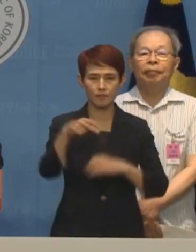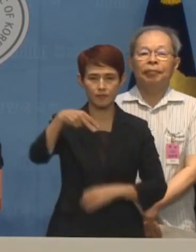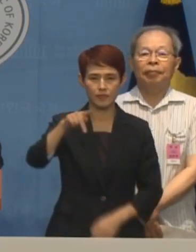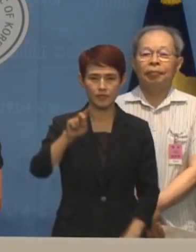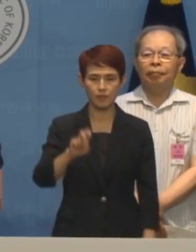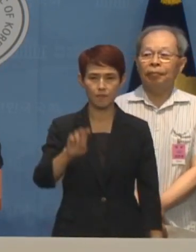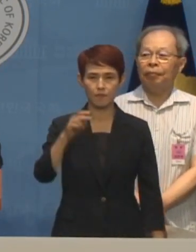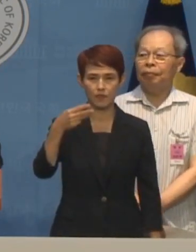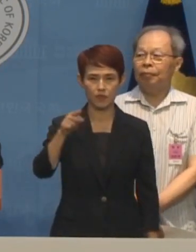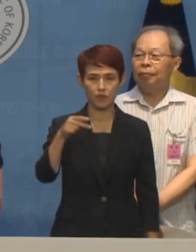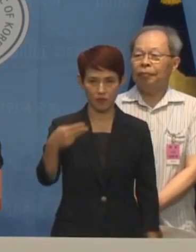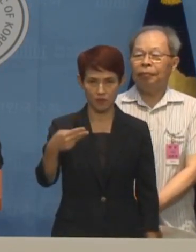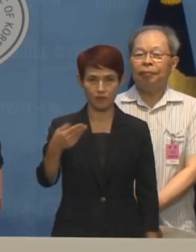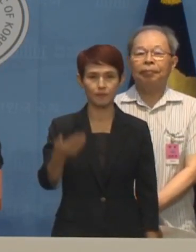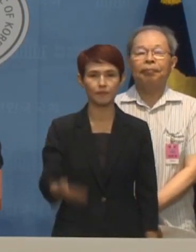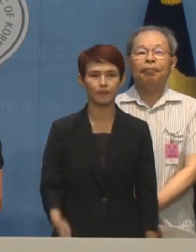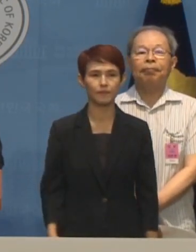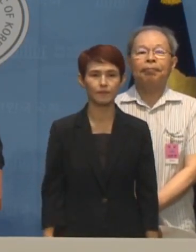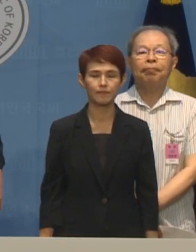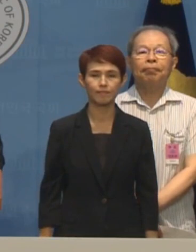김삼열 선생님 오셨습니다.